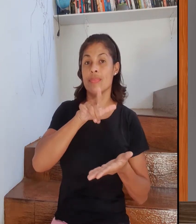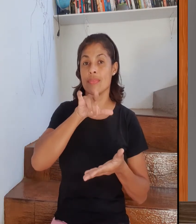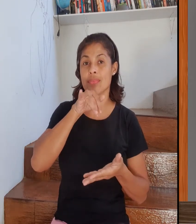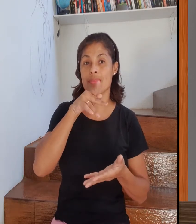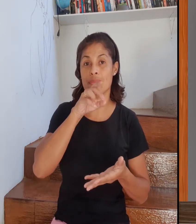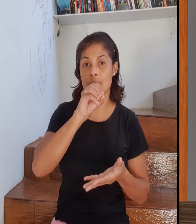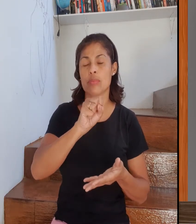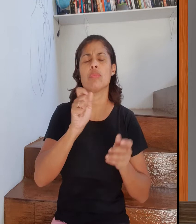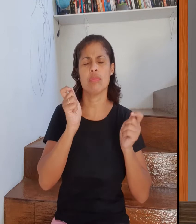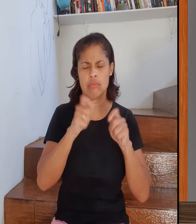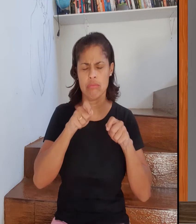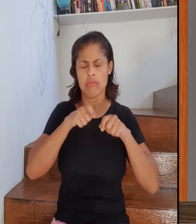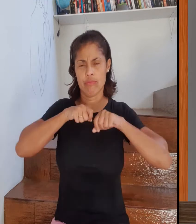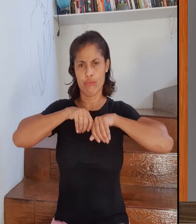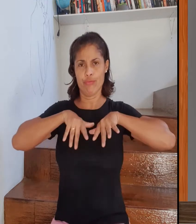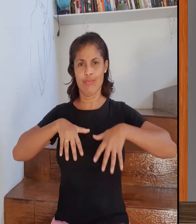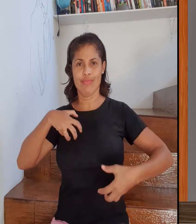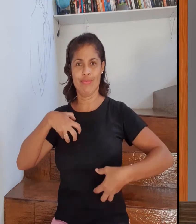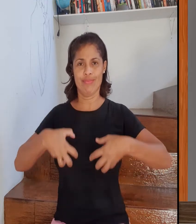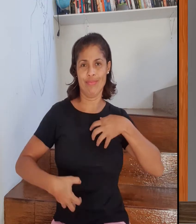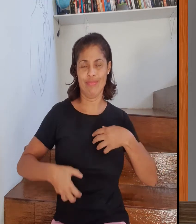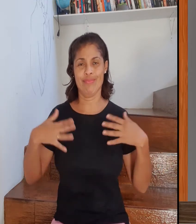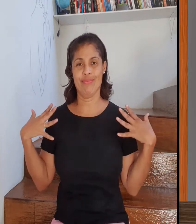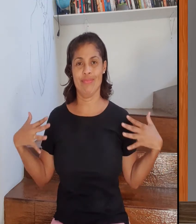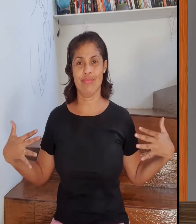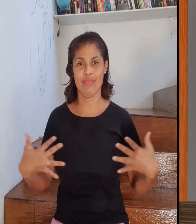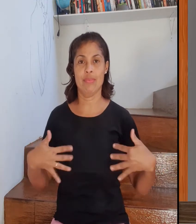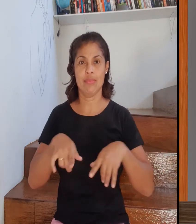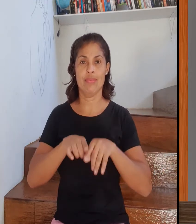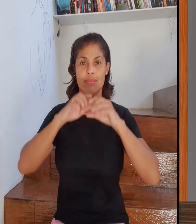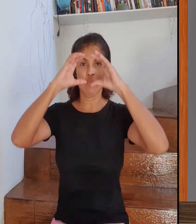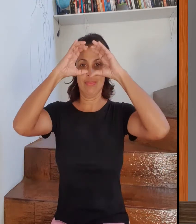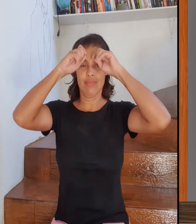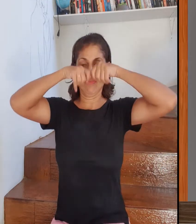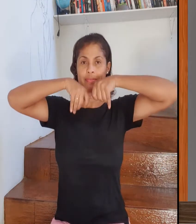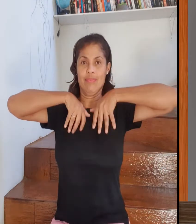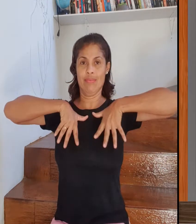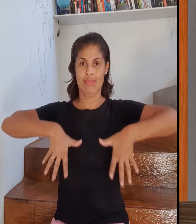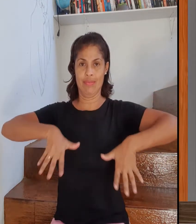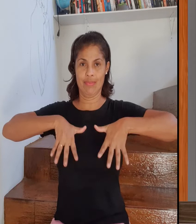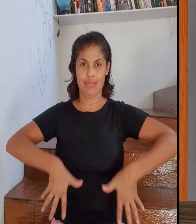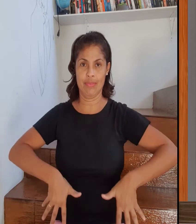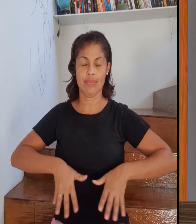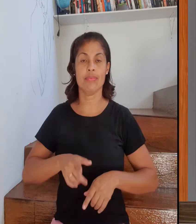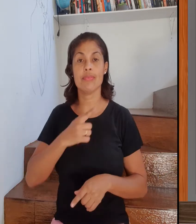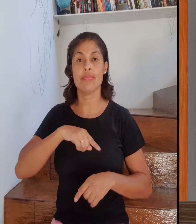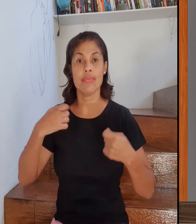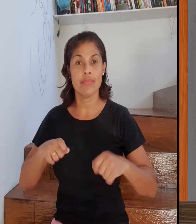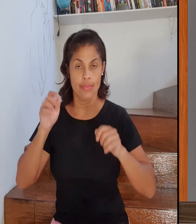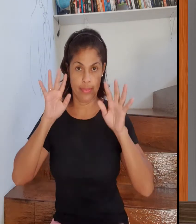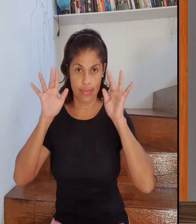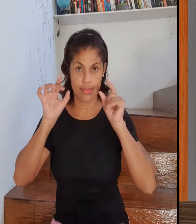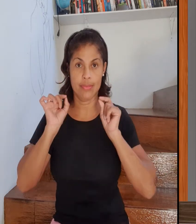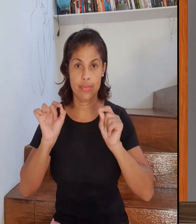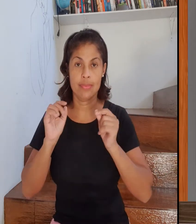melhor distribuídos aos órgãos e tecidos, inclusive ao sistema nervoso central. Temos que considerar